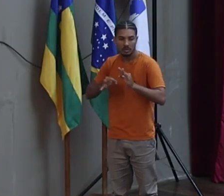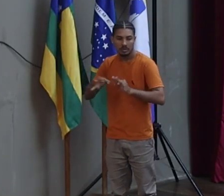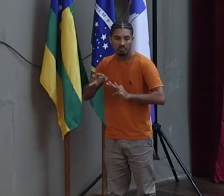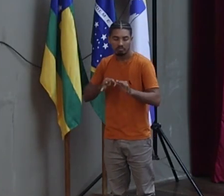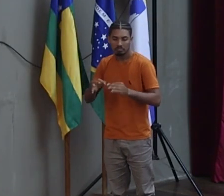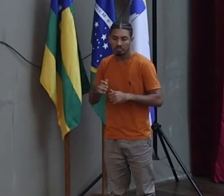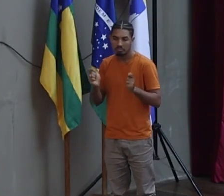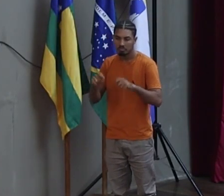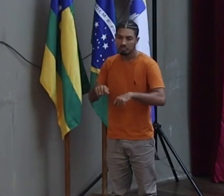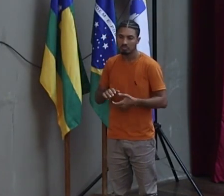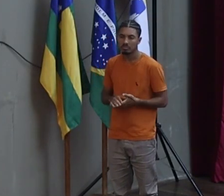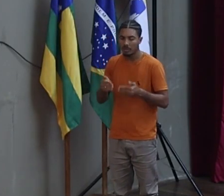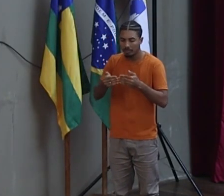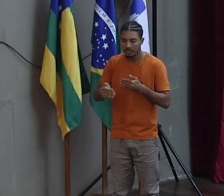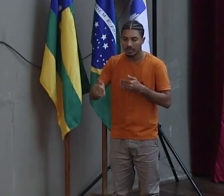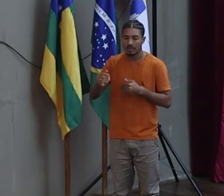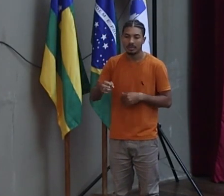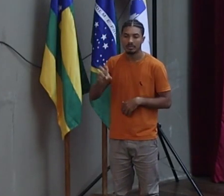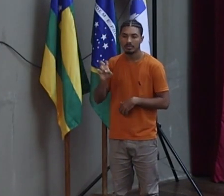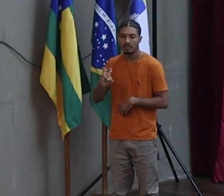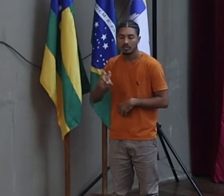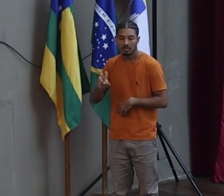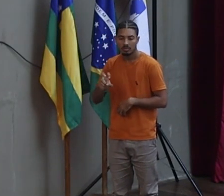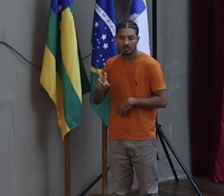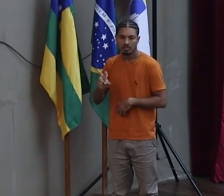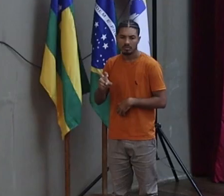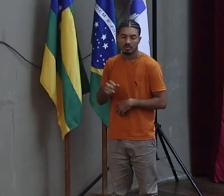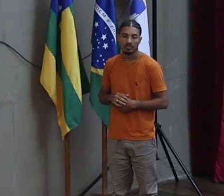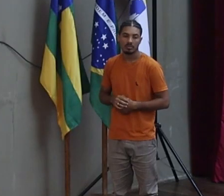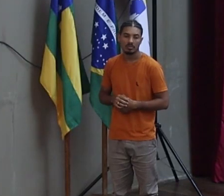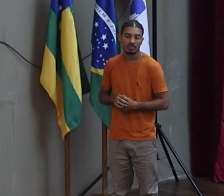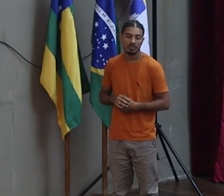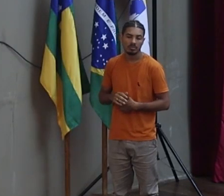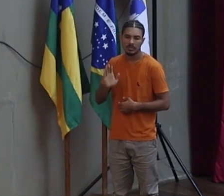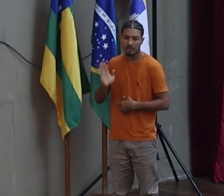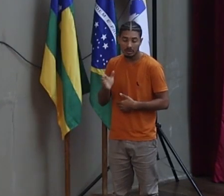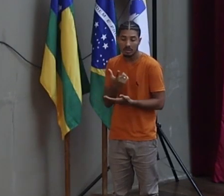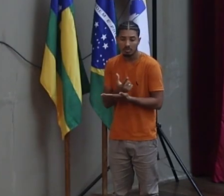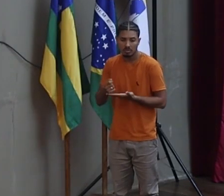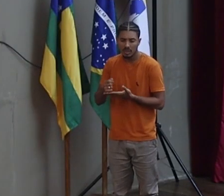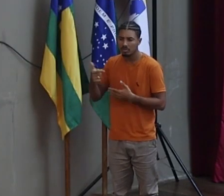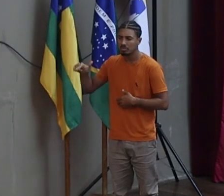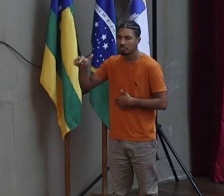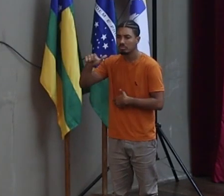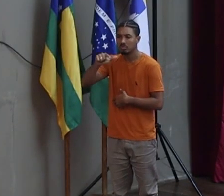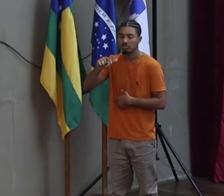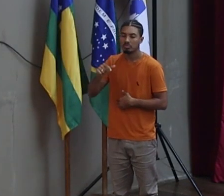organizarem. E aí, a partir do 5º congresso, foi então já foi da LAB em outras